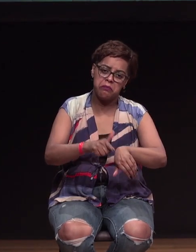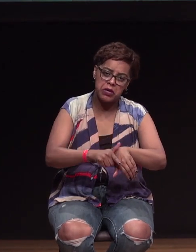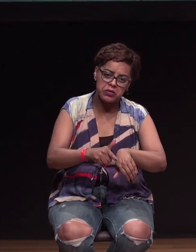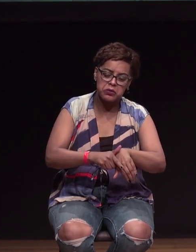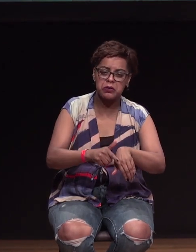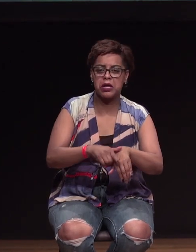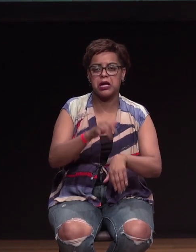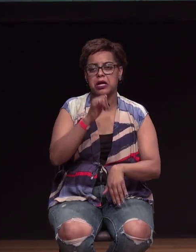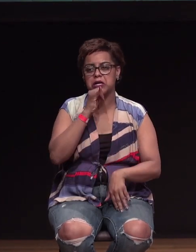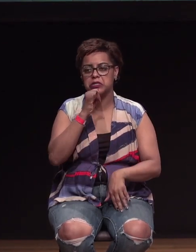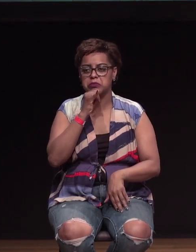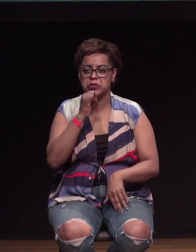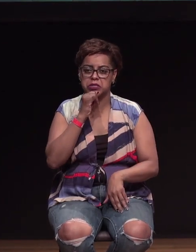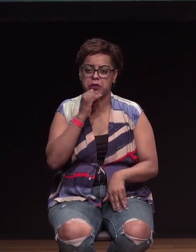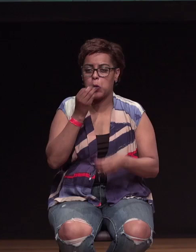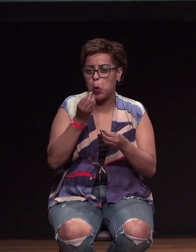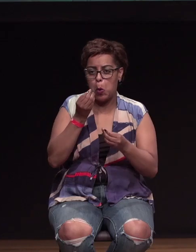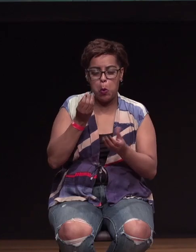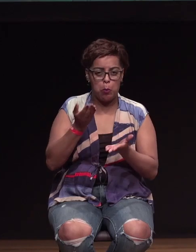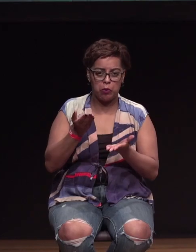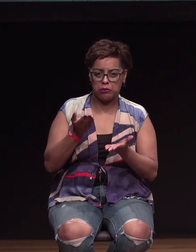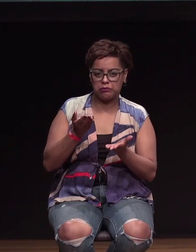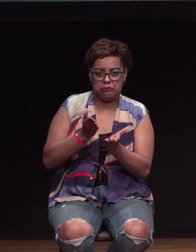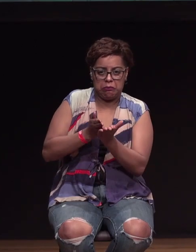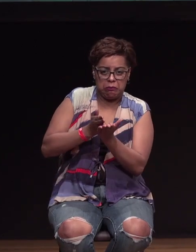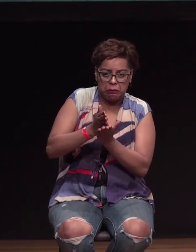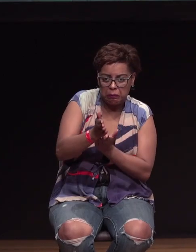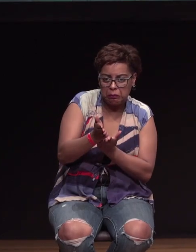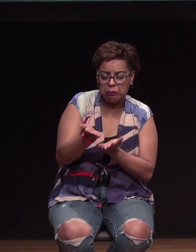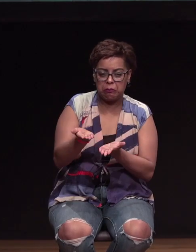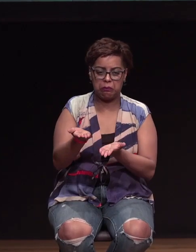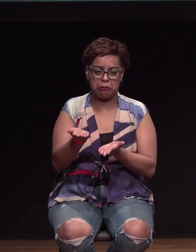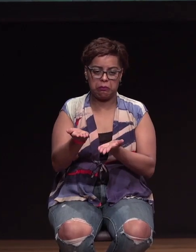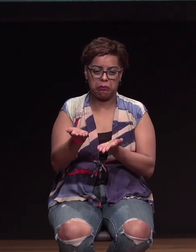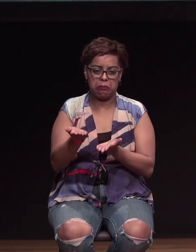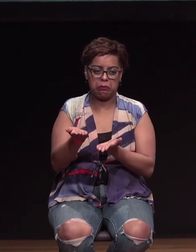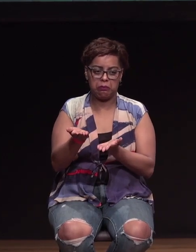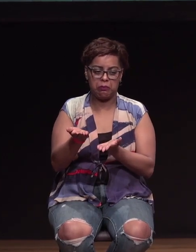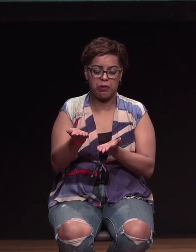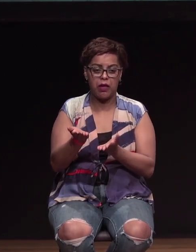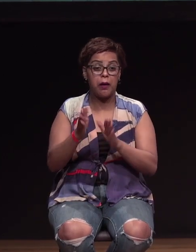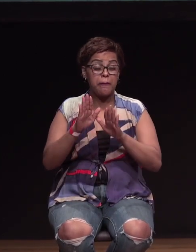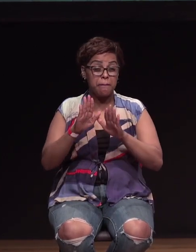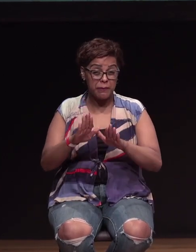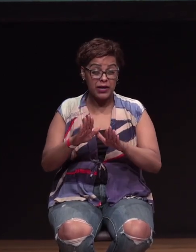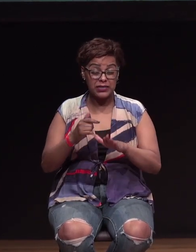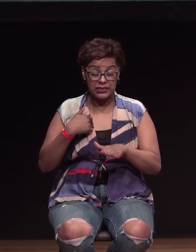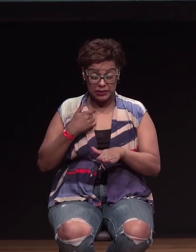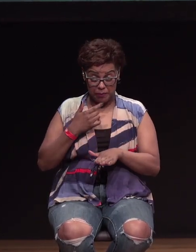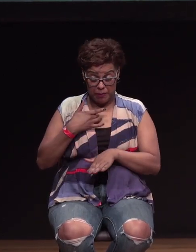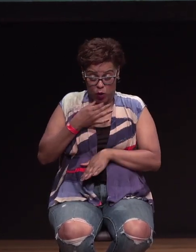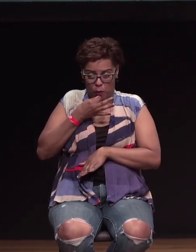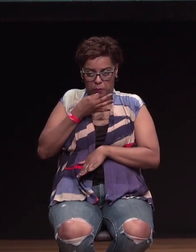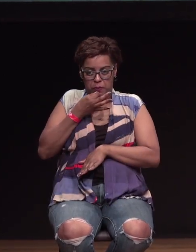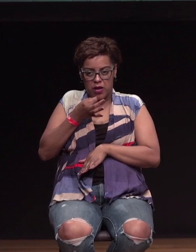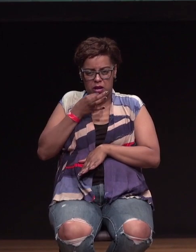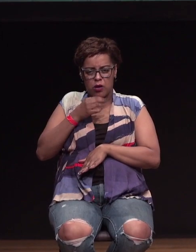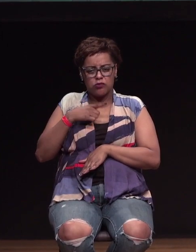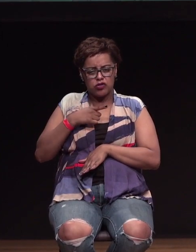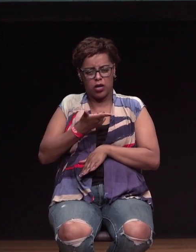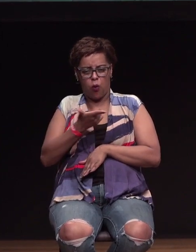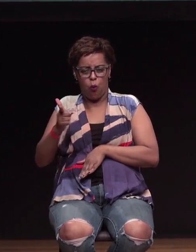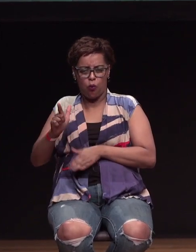que são sexual dissidentes. Né? Mas acho que havia outros livros também em que